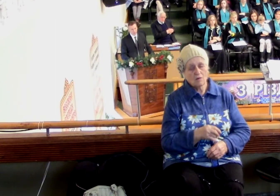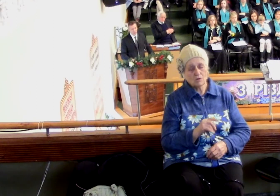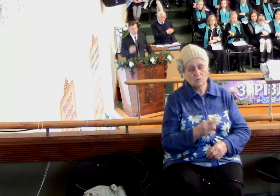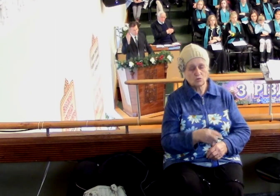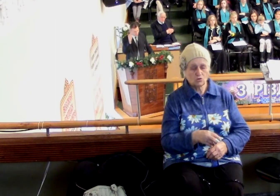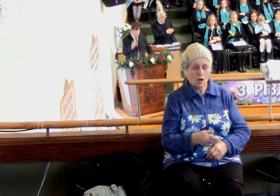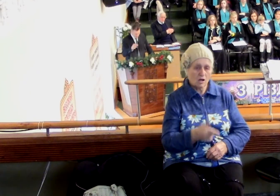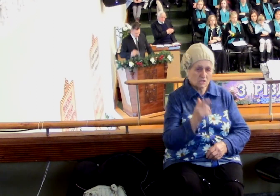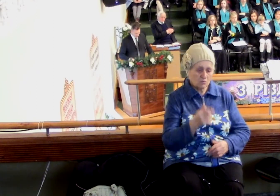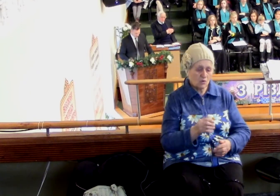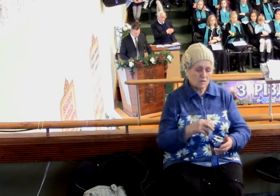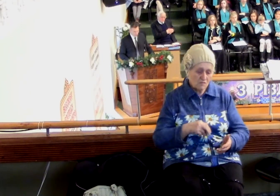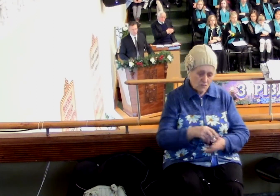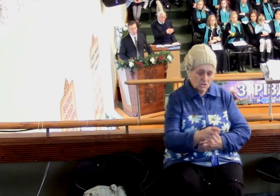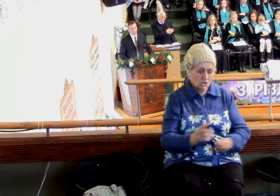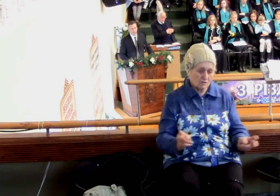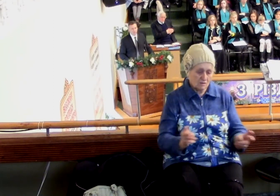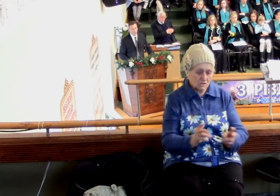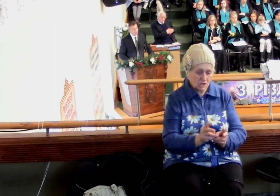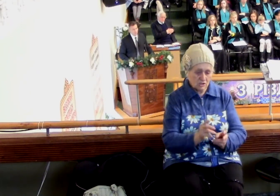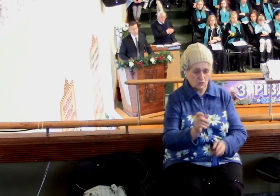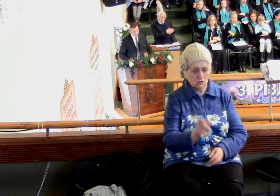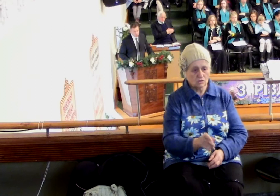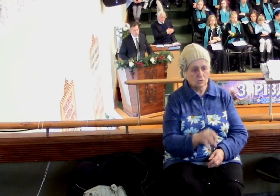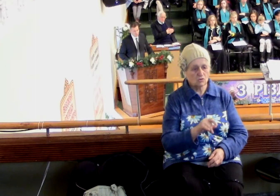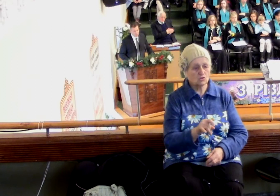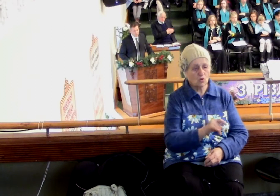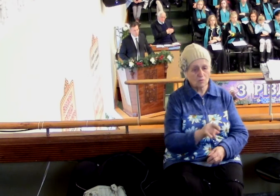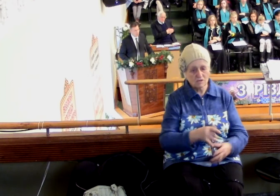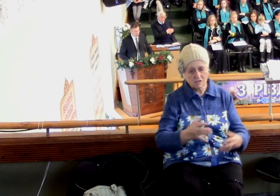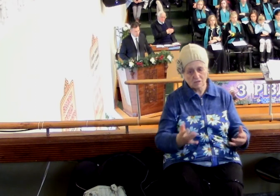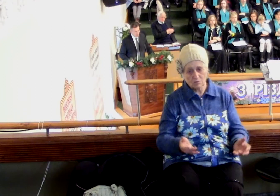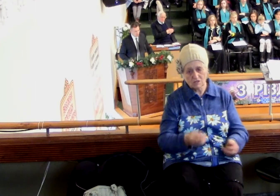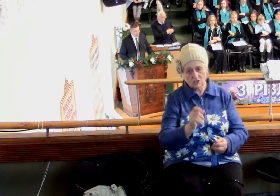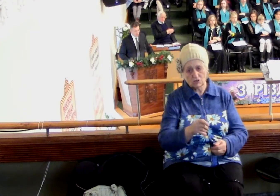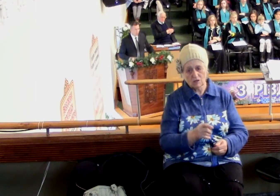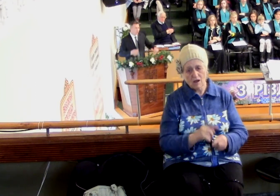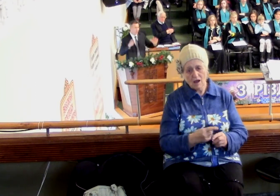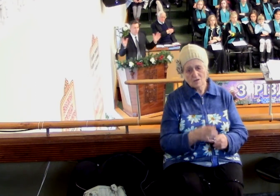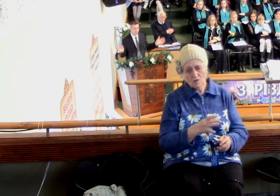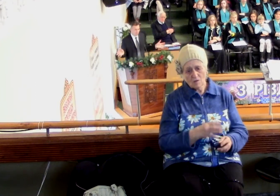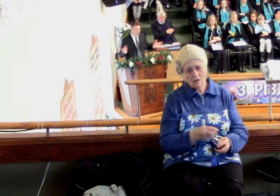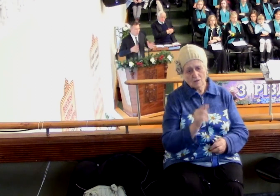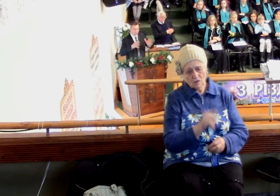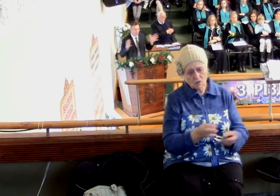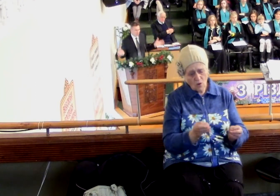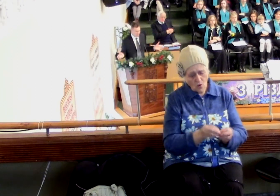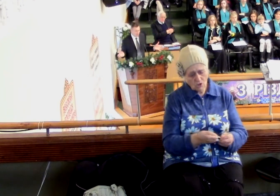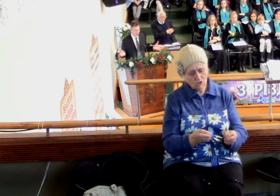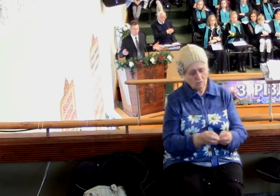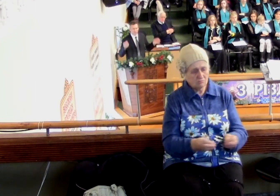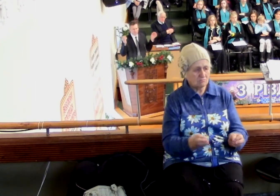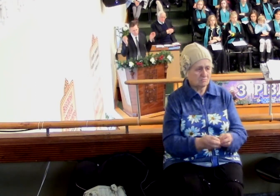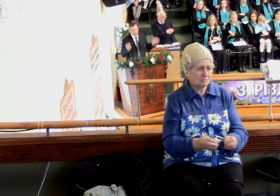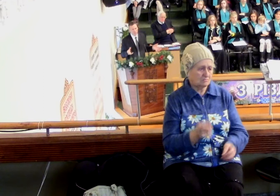человеку, чтобы спасти человека. Это был тот же самый Бог, полный любви, полный